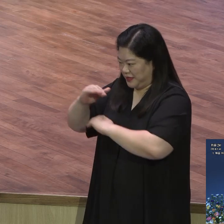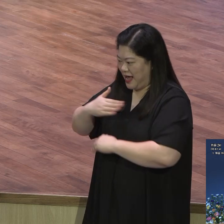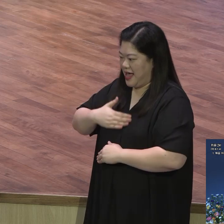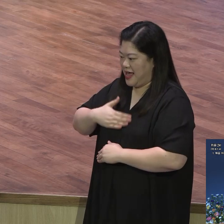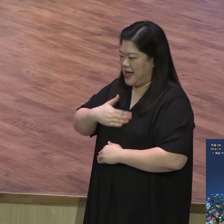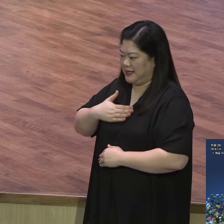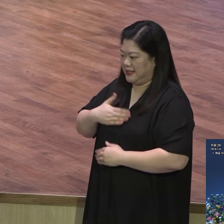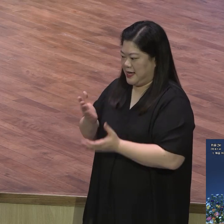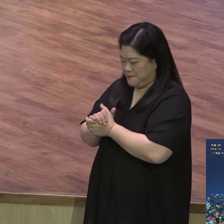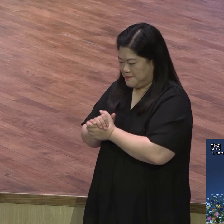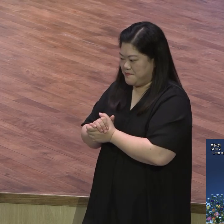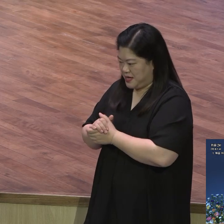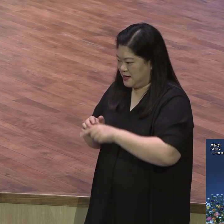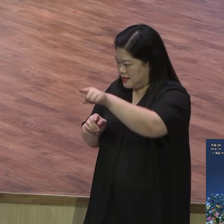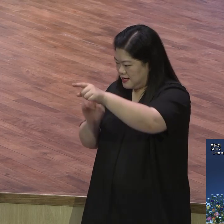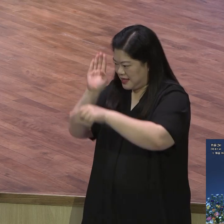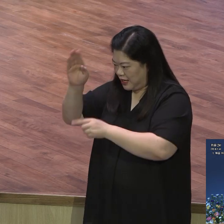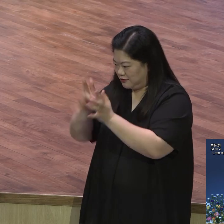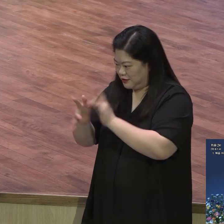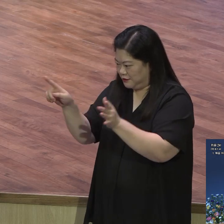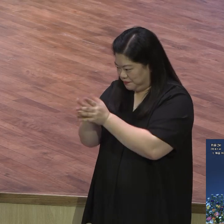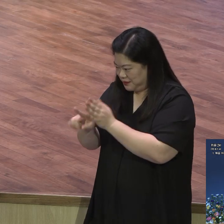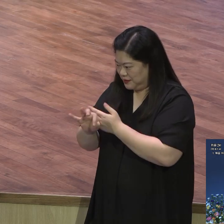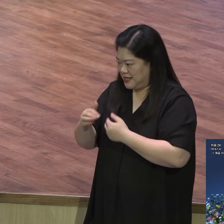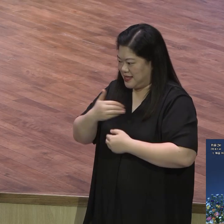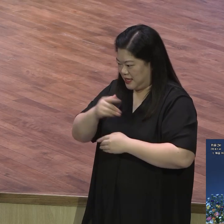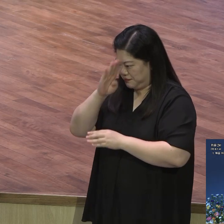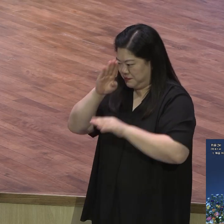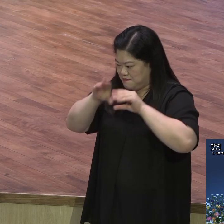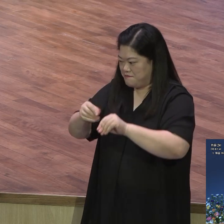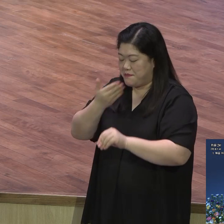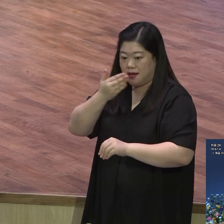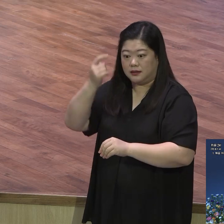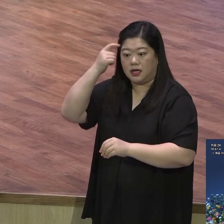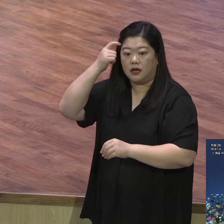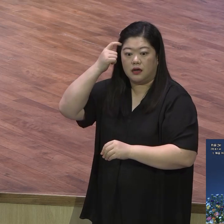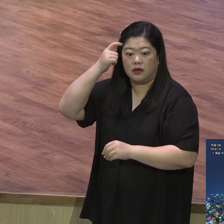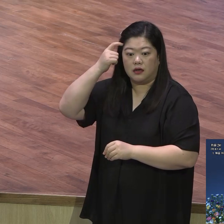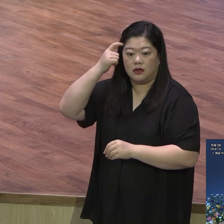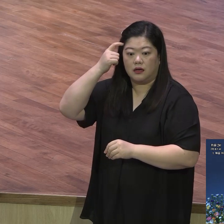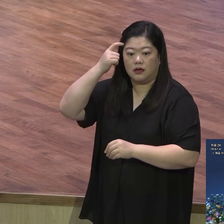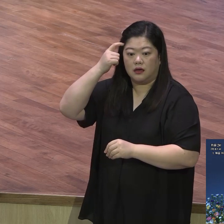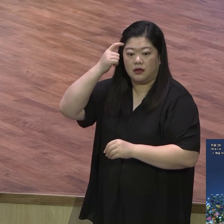나병 환자들이 있는 동굴에 찾아가는 것도 쉽지 않은데 찾아간 겁니다.